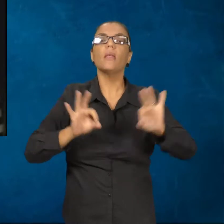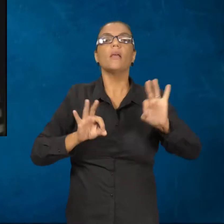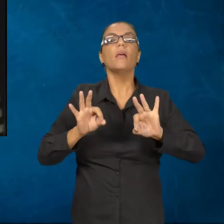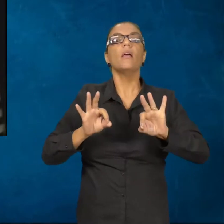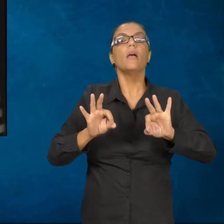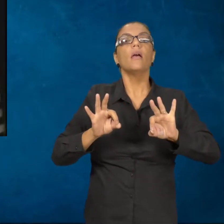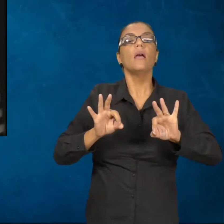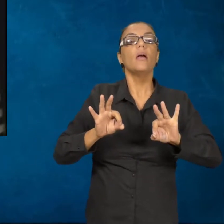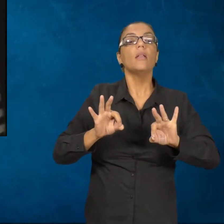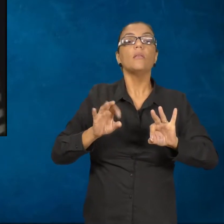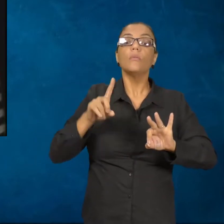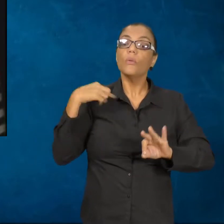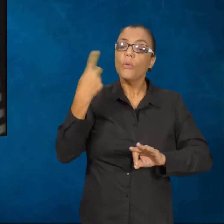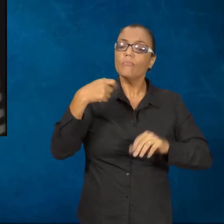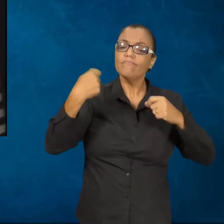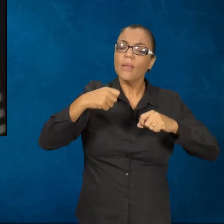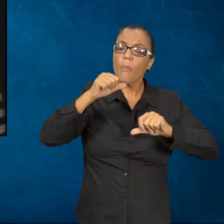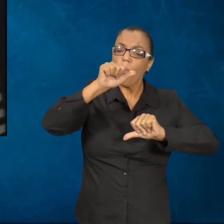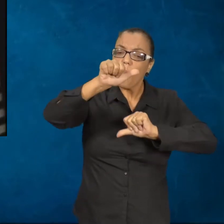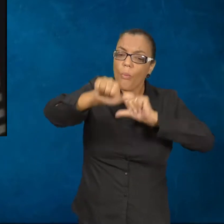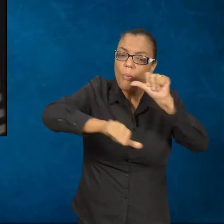Quebra de paradigma.